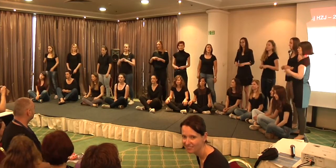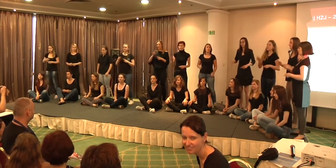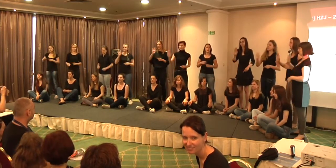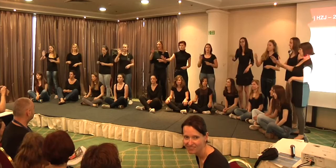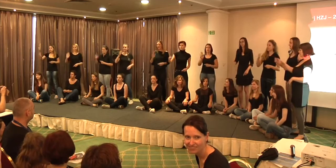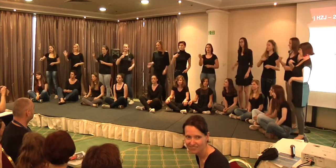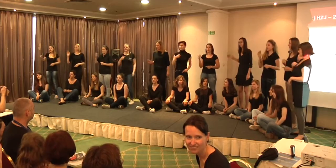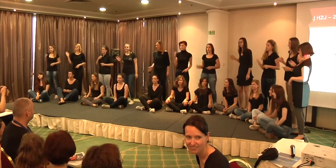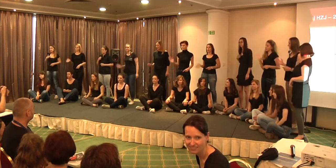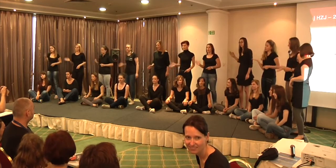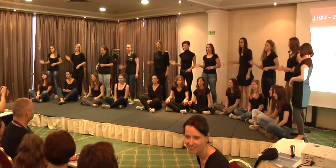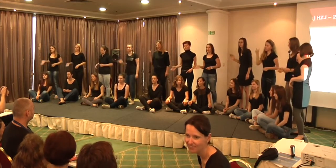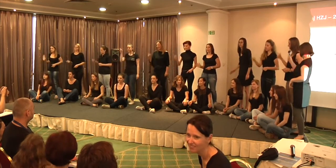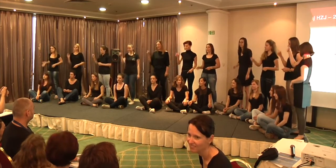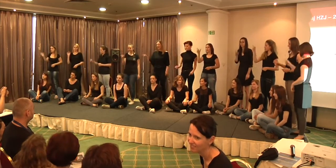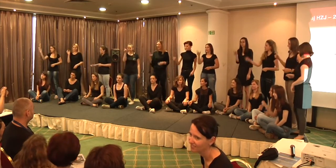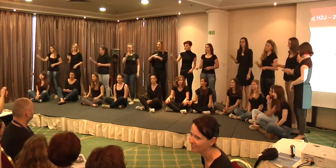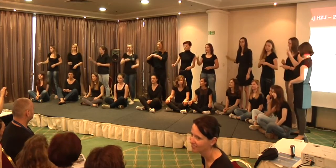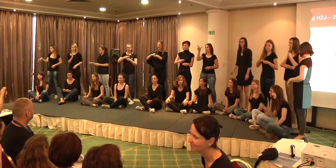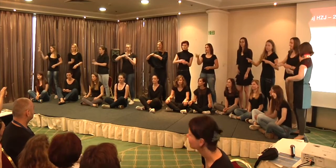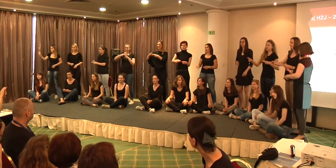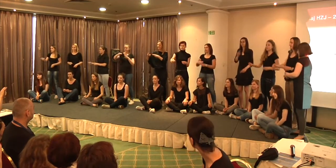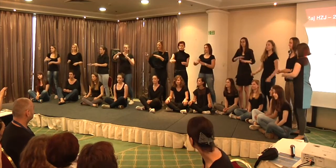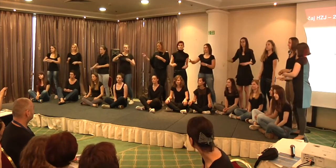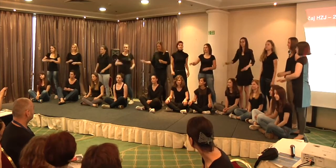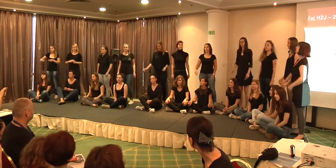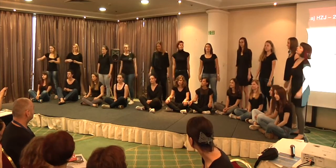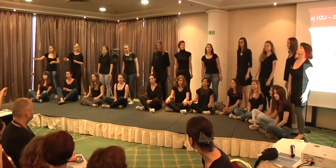Zbog tebe tukao bi nevine,